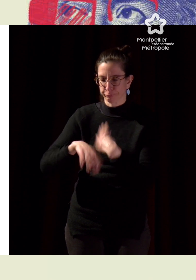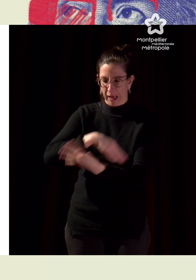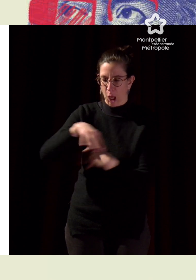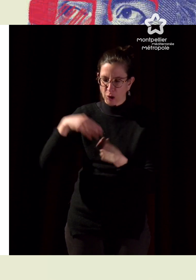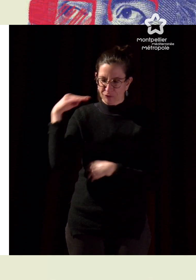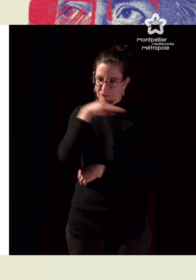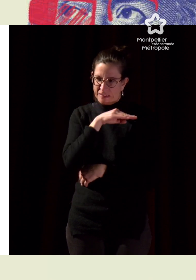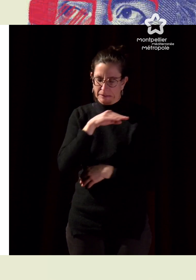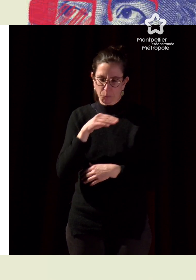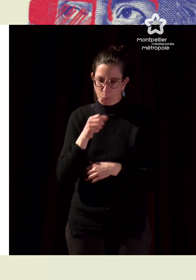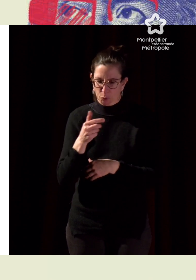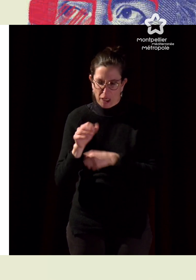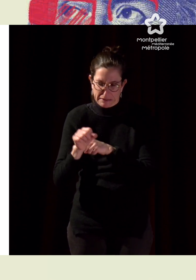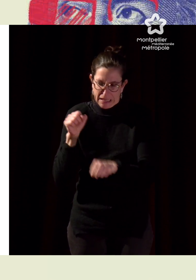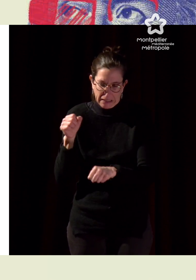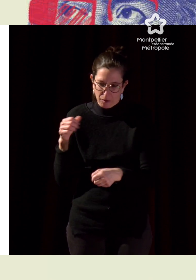hein. Et donc,